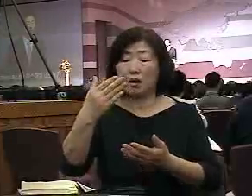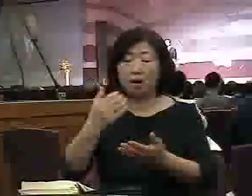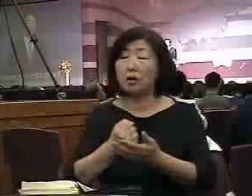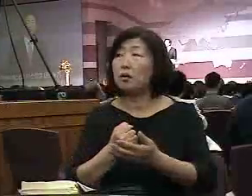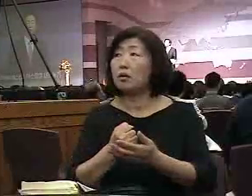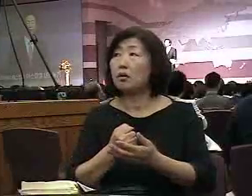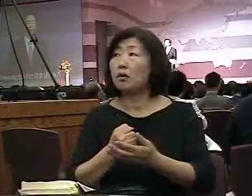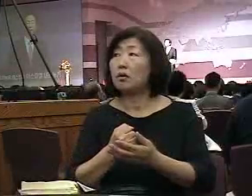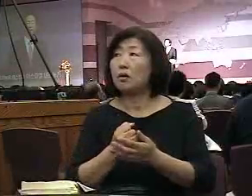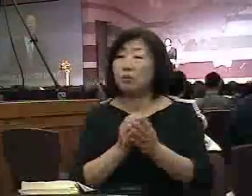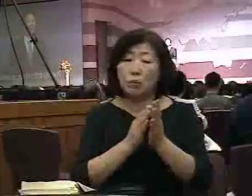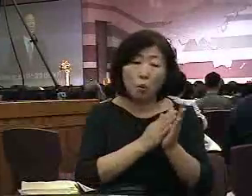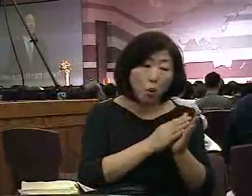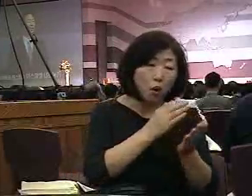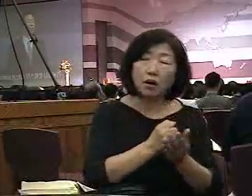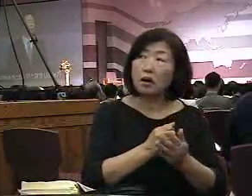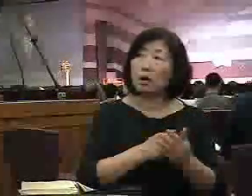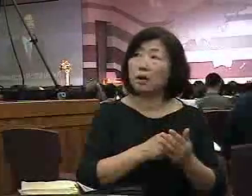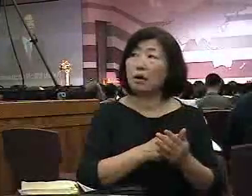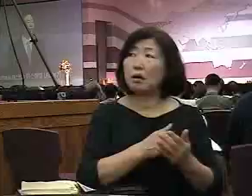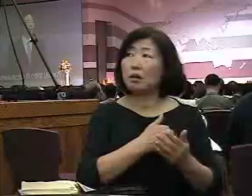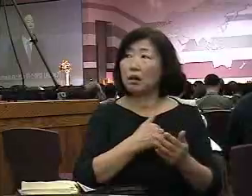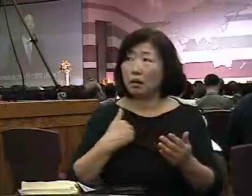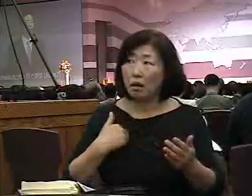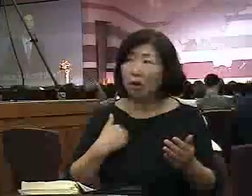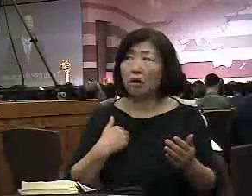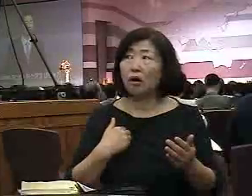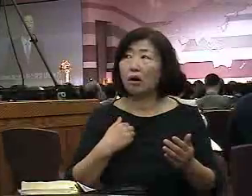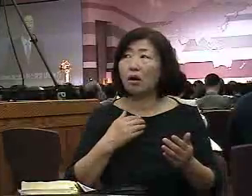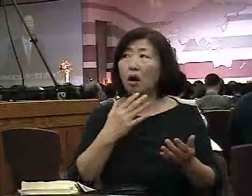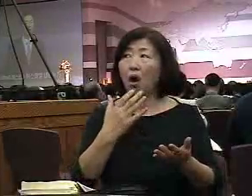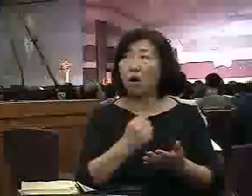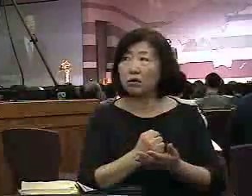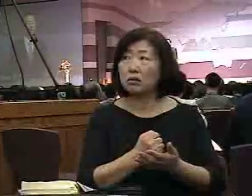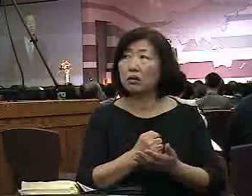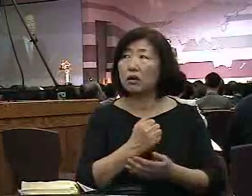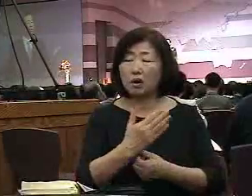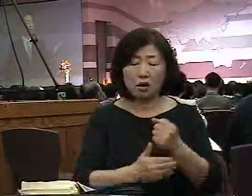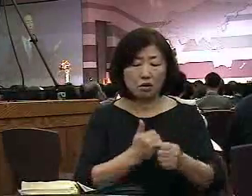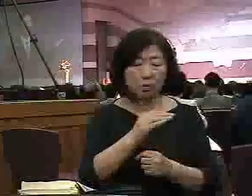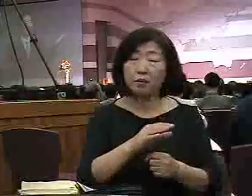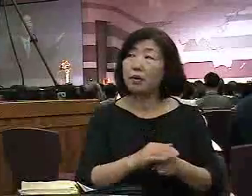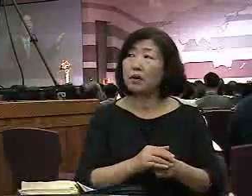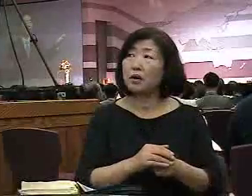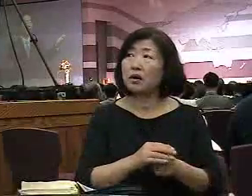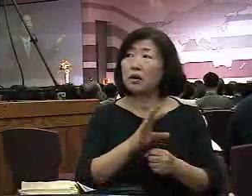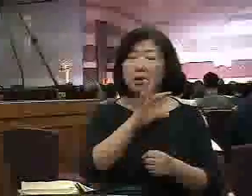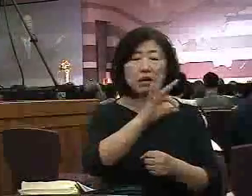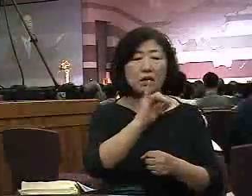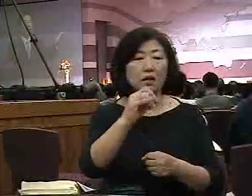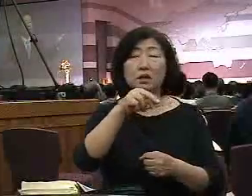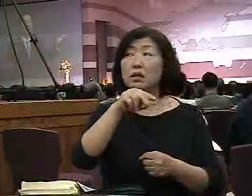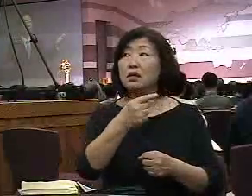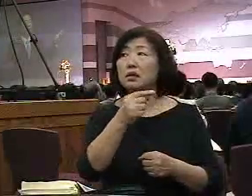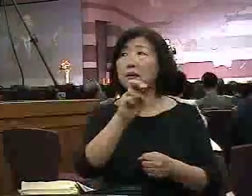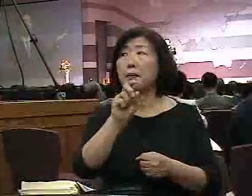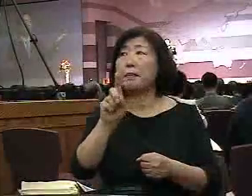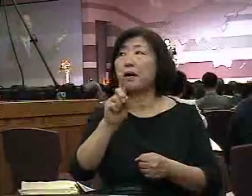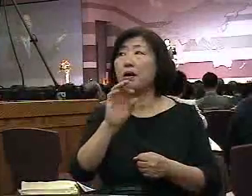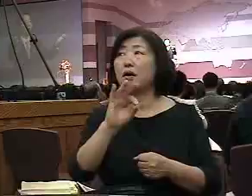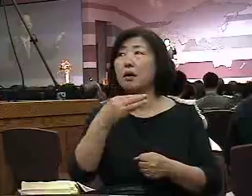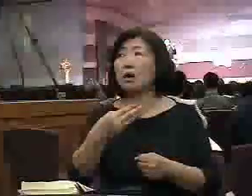그것도 몰래 얻으면 모르겠는데 당당하게 얻습니다. 그리고 뭐라 그러냐면 하나님 앞에 이스마엘을 딱 내놓으면서 하나님